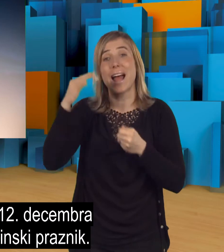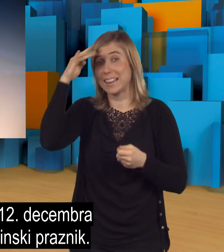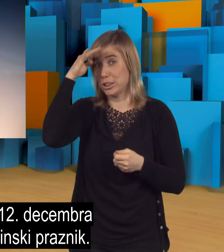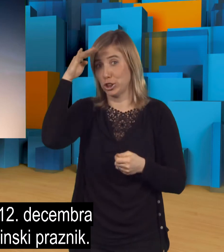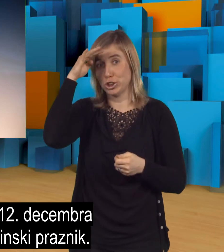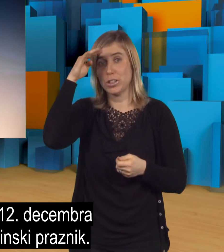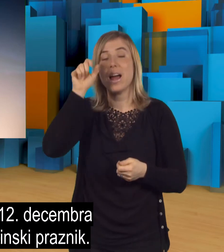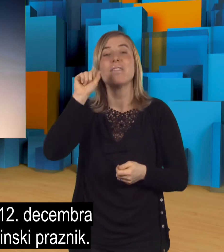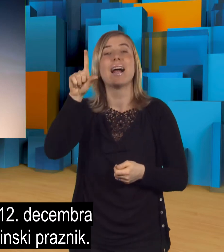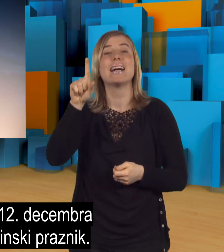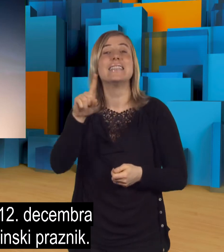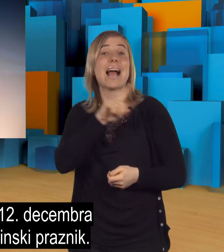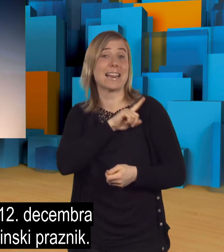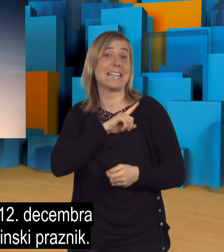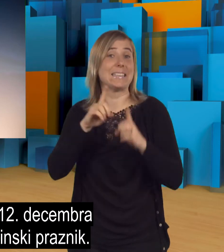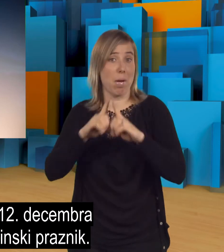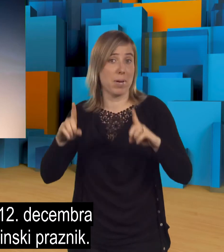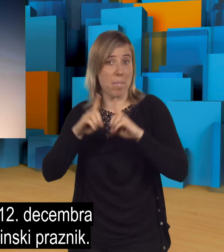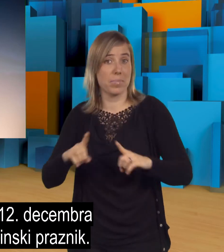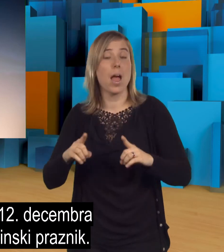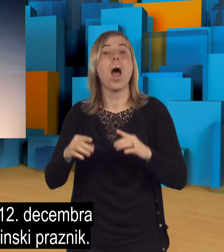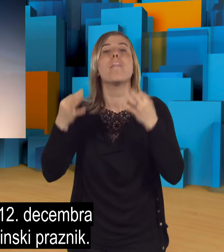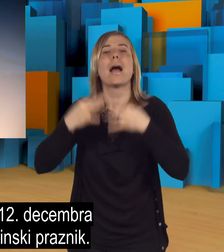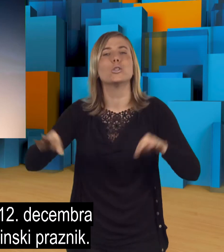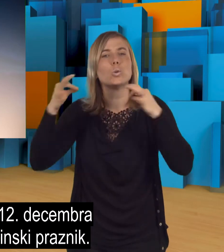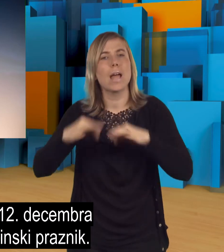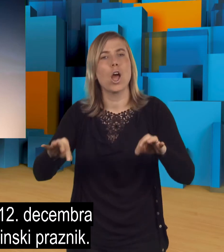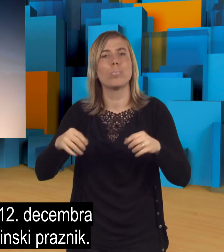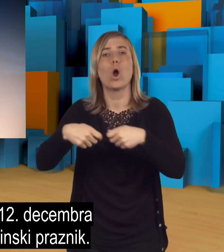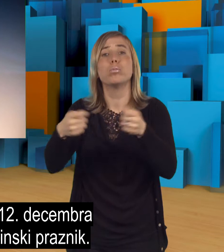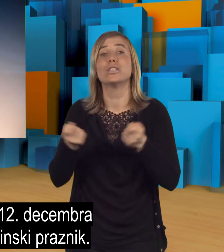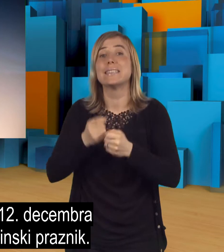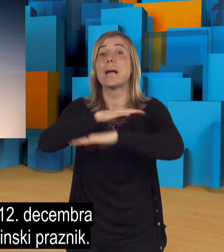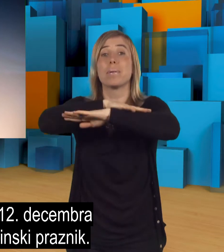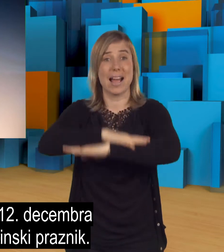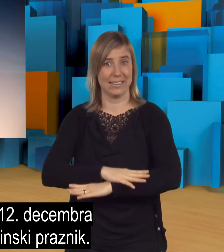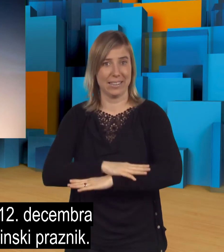V občini Tržič 12. decembra praznujejo občinski praznik.